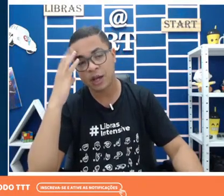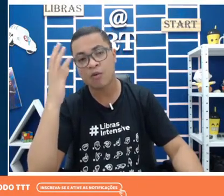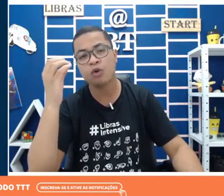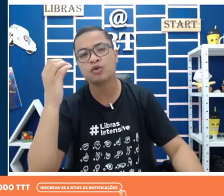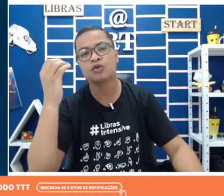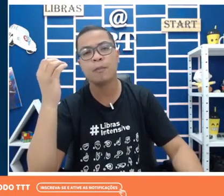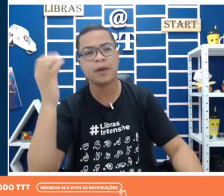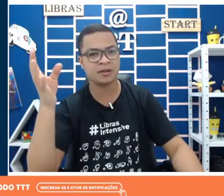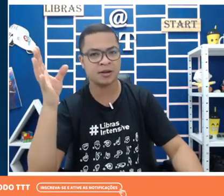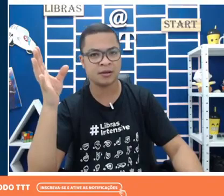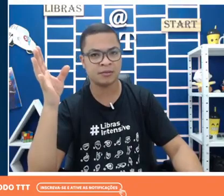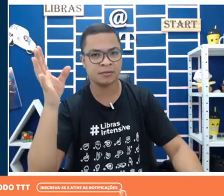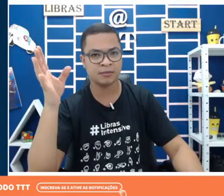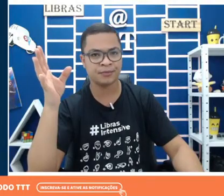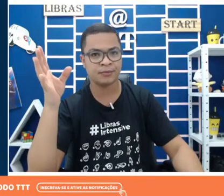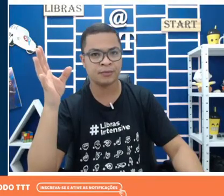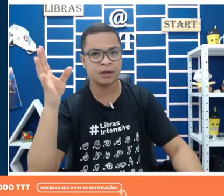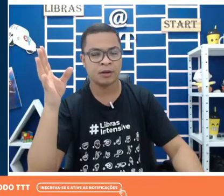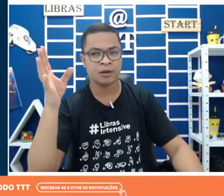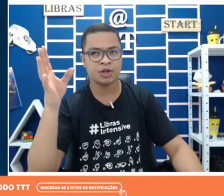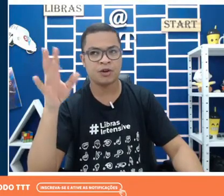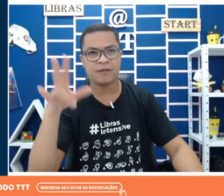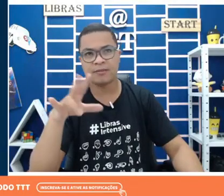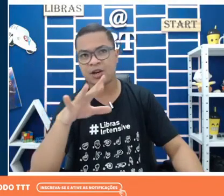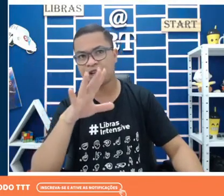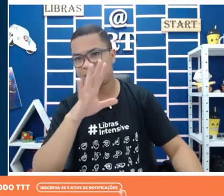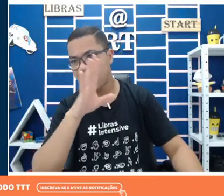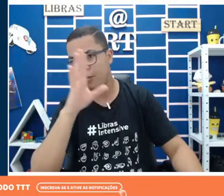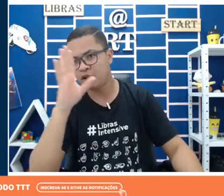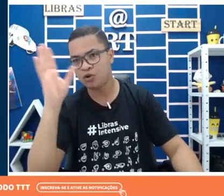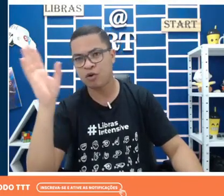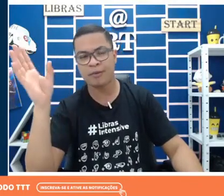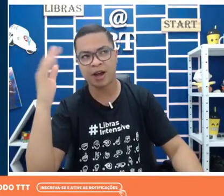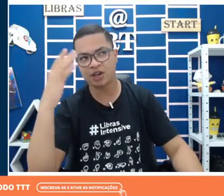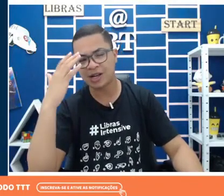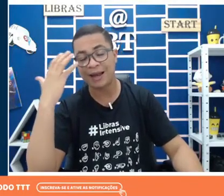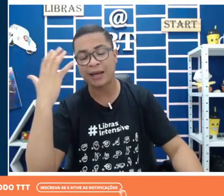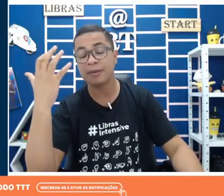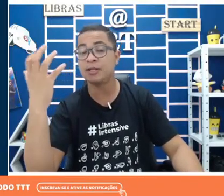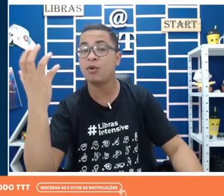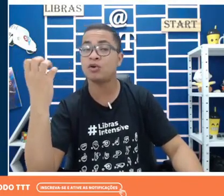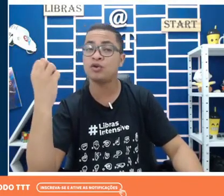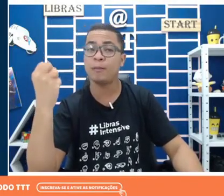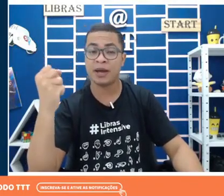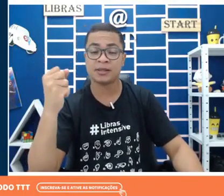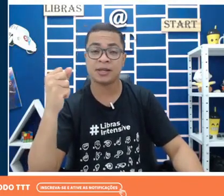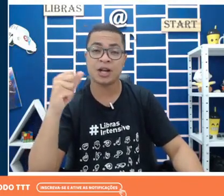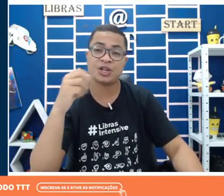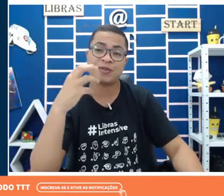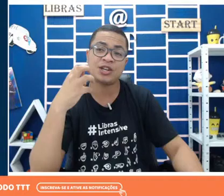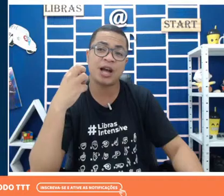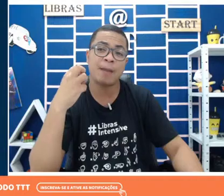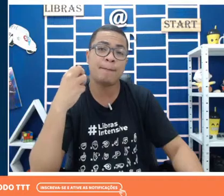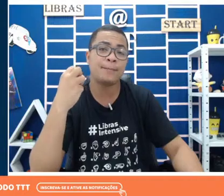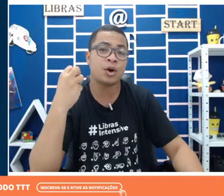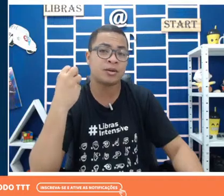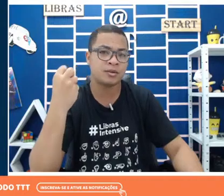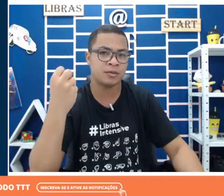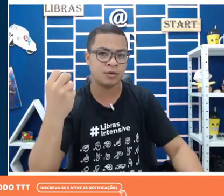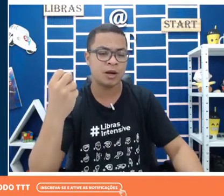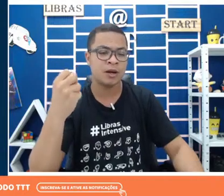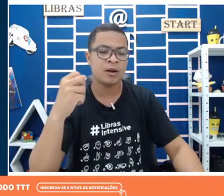pensar igual o surdo pensa. A gente não vai imaginar o idioma, imaginar Libras igual o surdo pensa. A gente vai